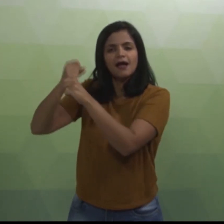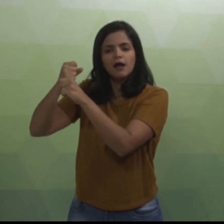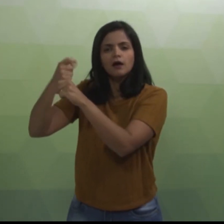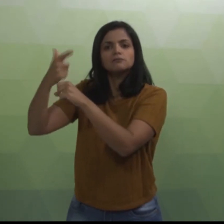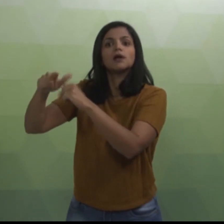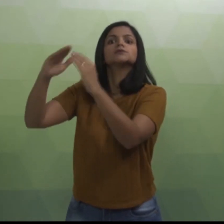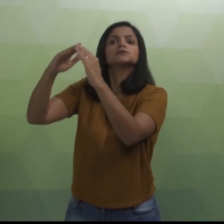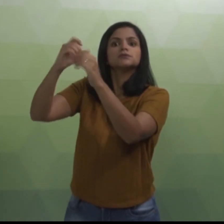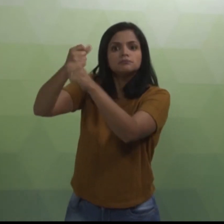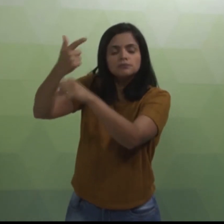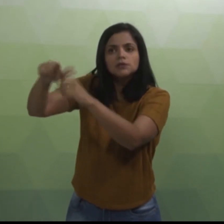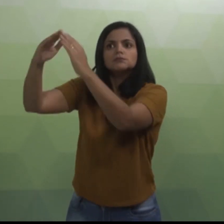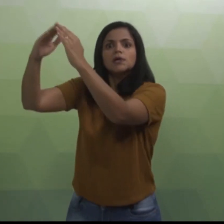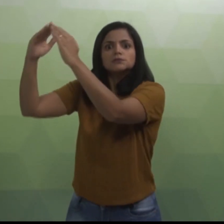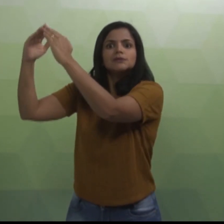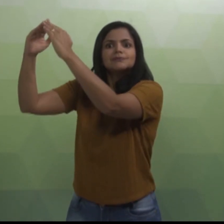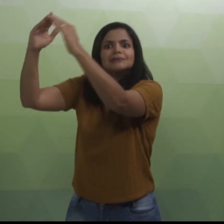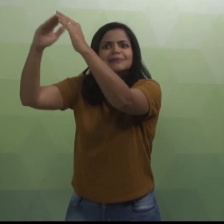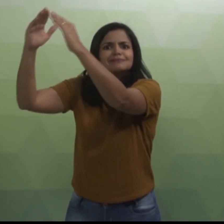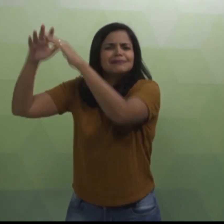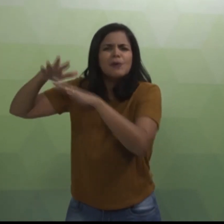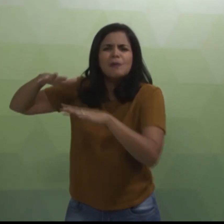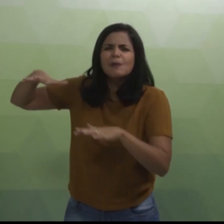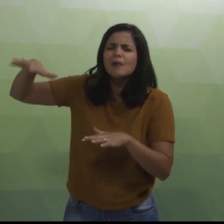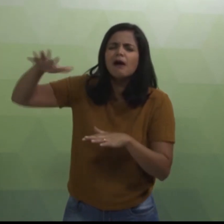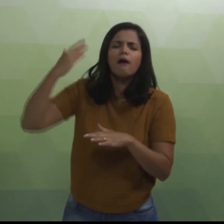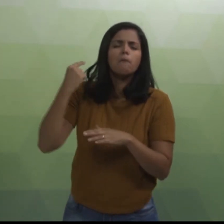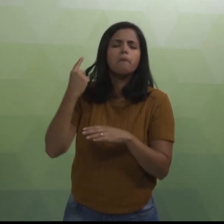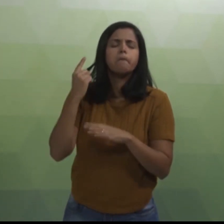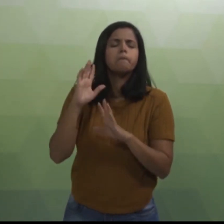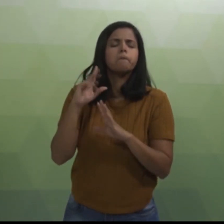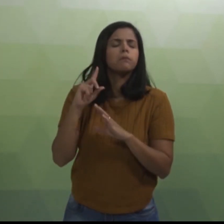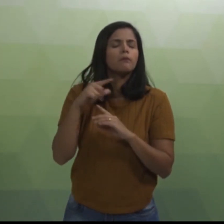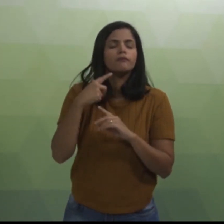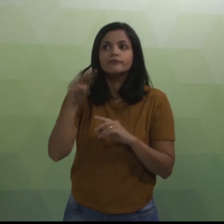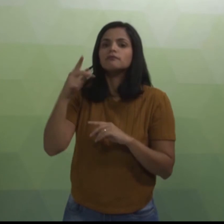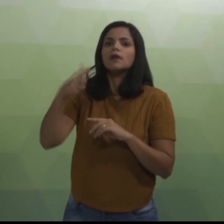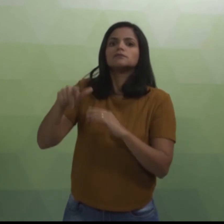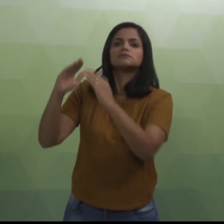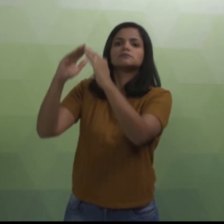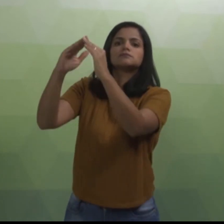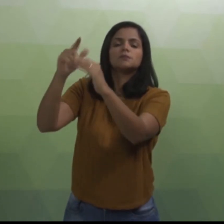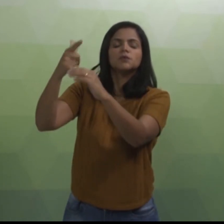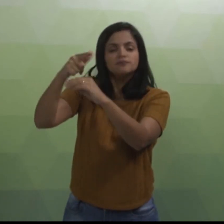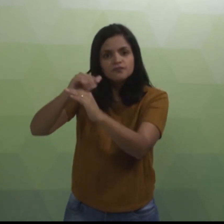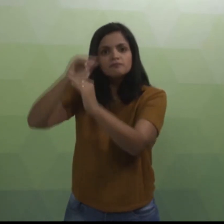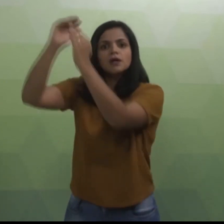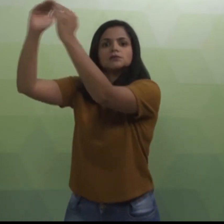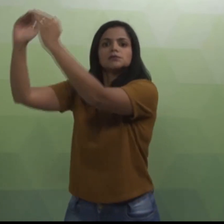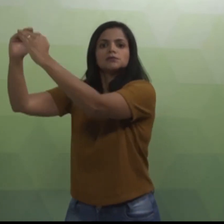espaços próximos onde são construídas casas. Então, eu tenho que fazer esse tipo de